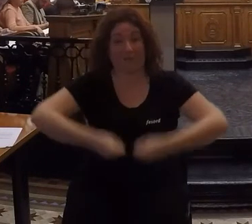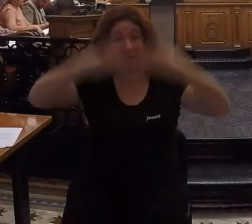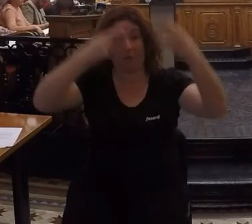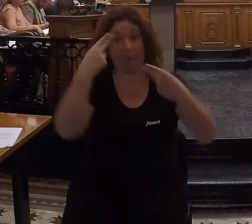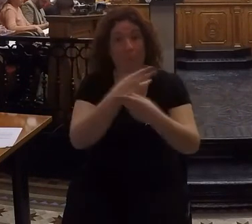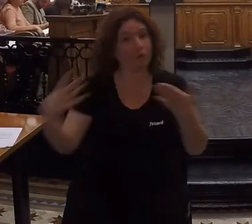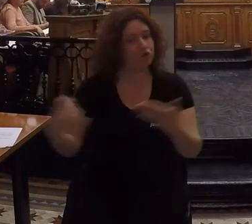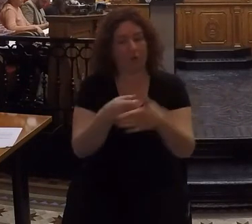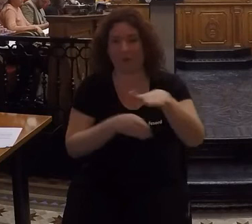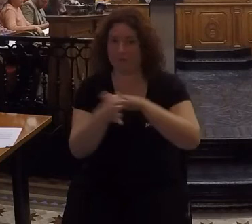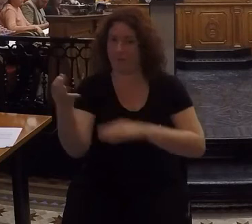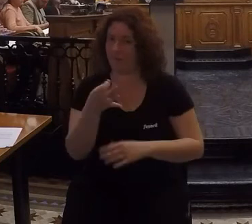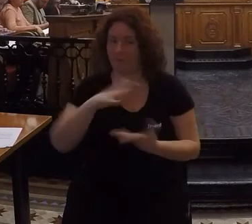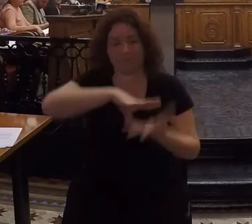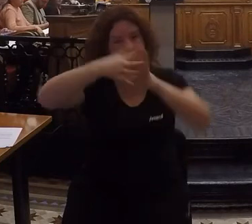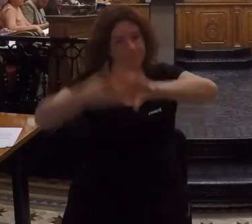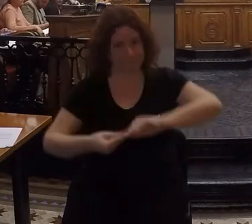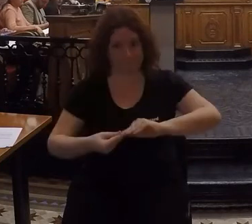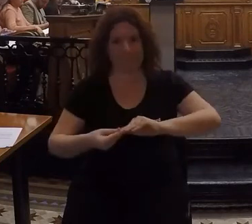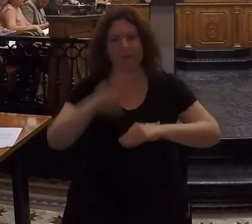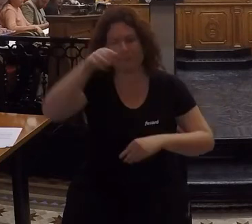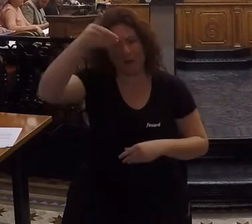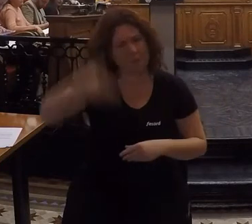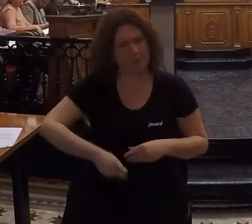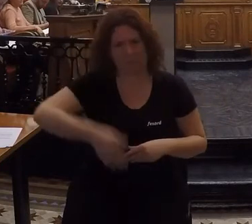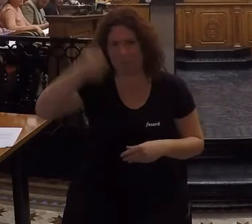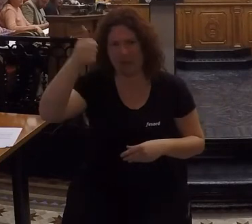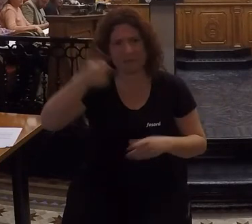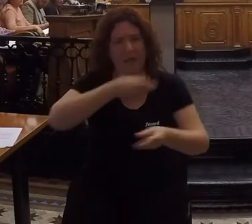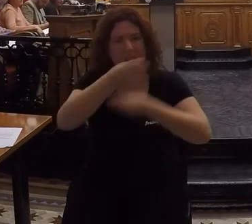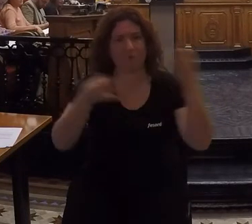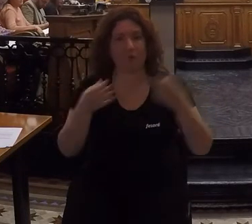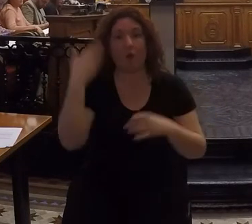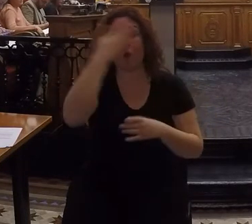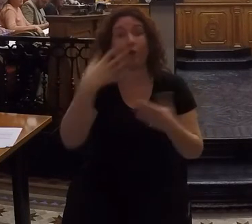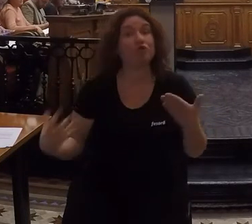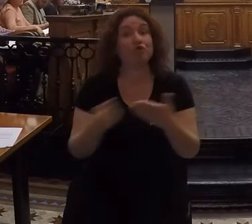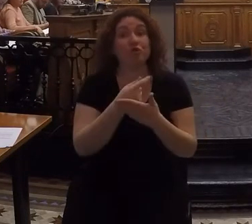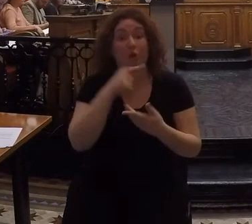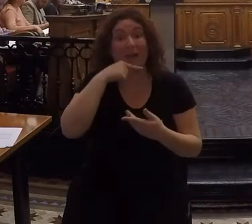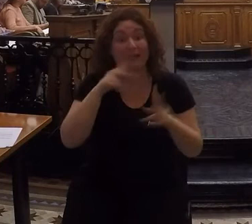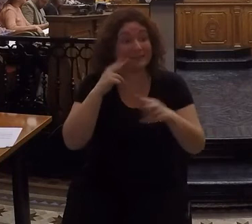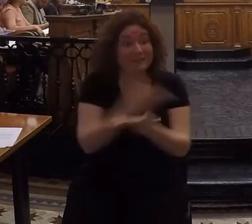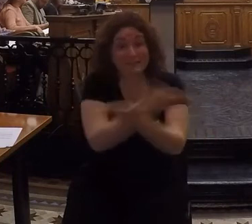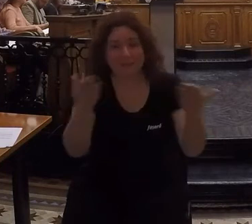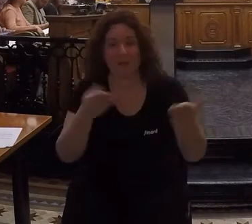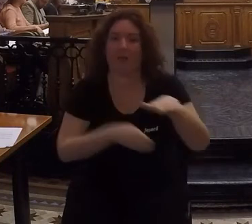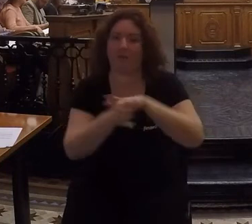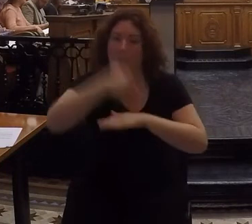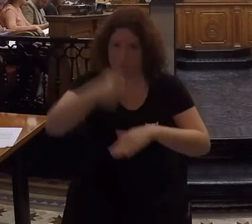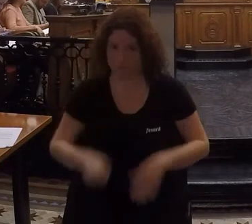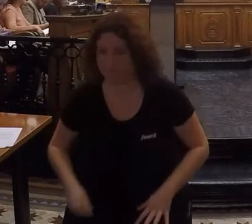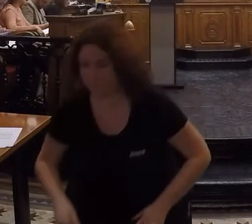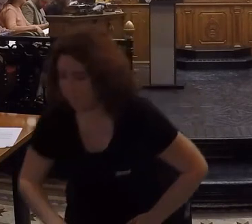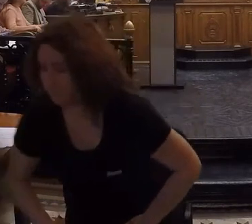todos accesibles. Y, mucho más importante, que sean accesibles todos los colegios de Elche. Muchas gracias. Muchas gracias,